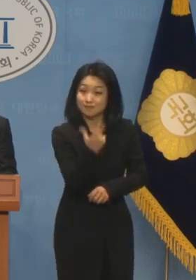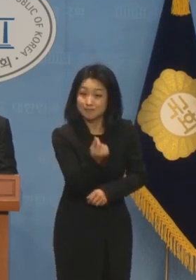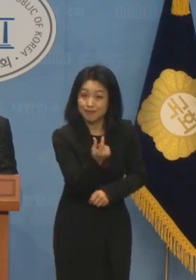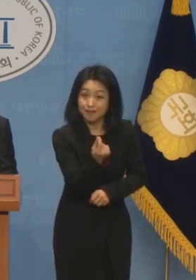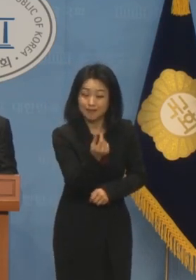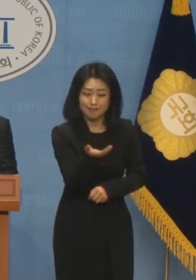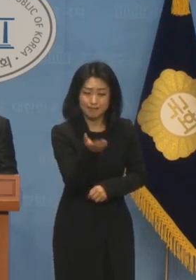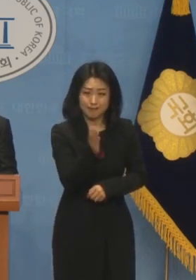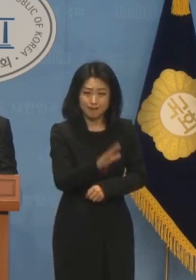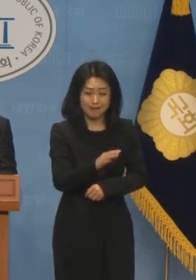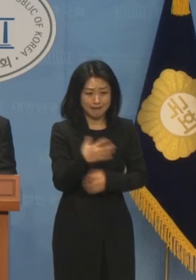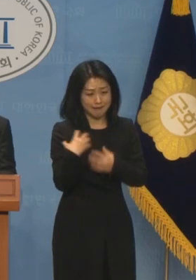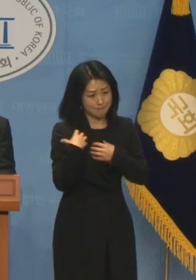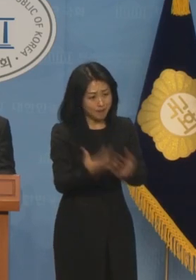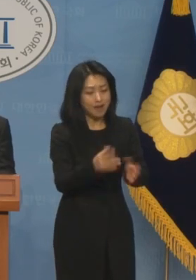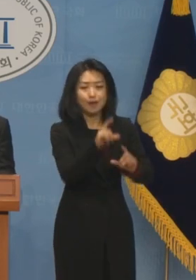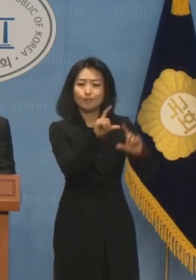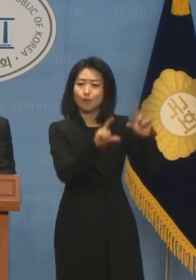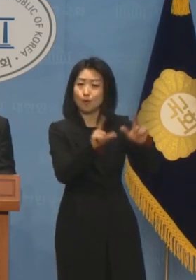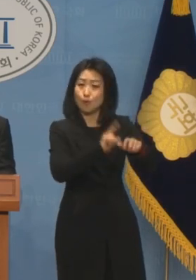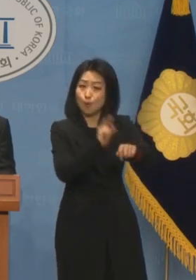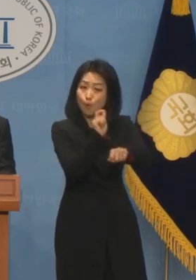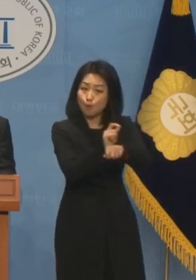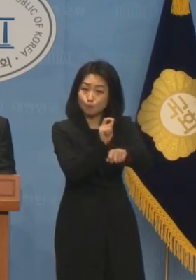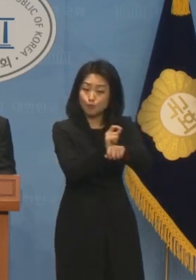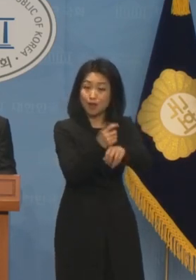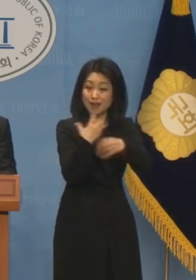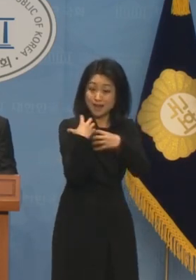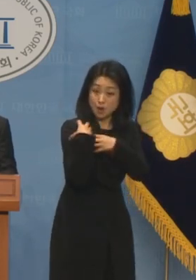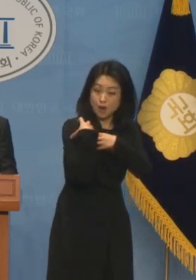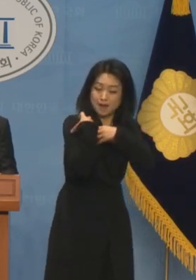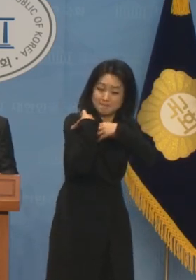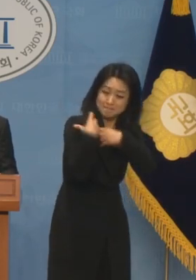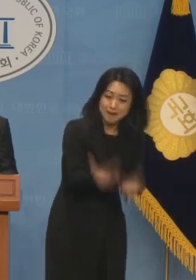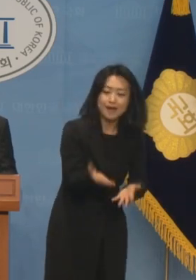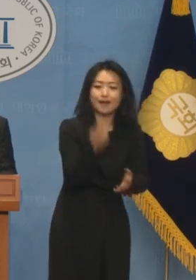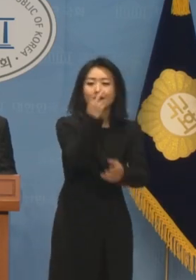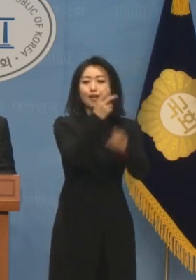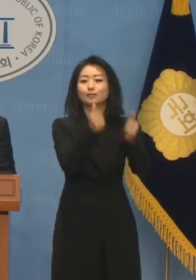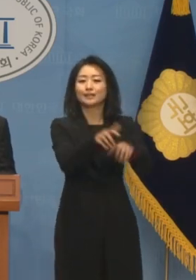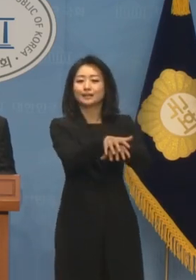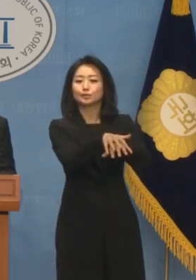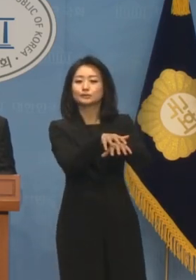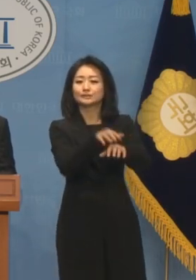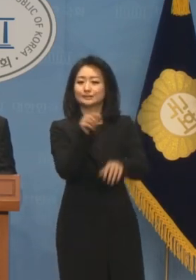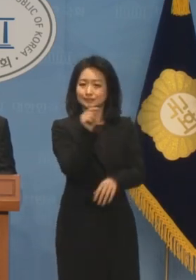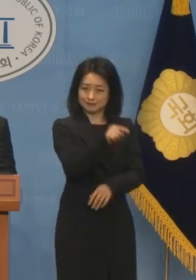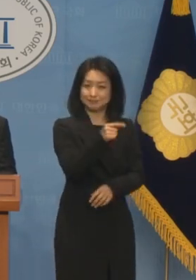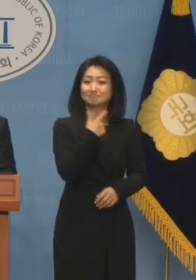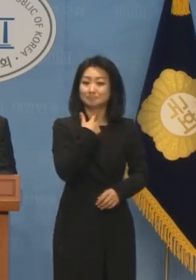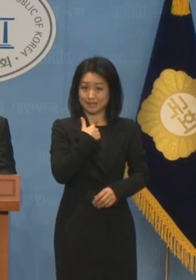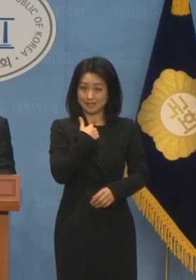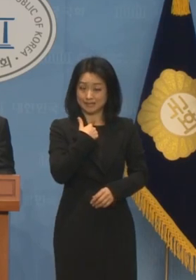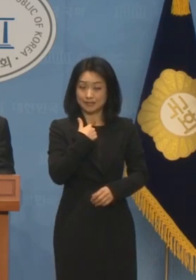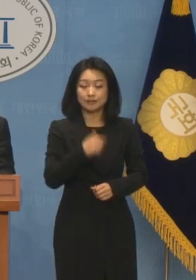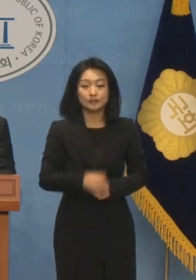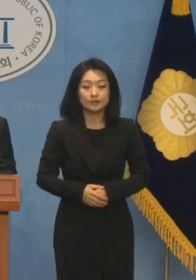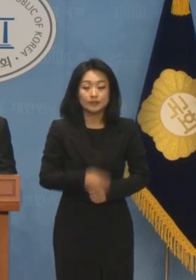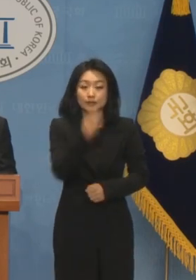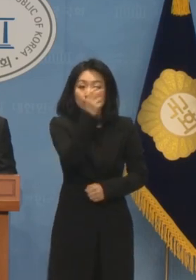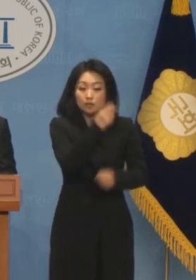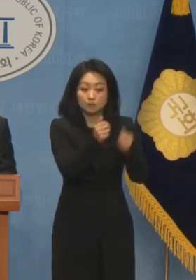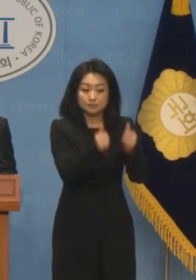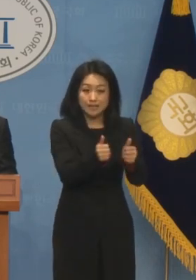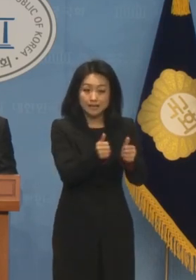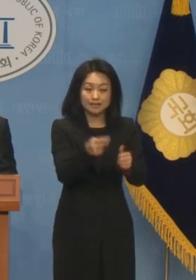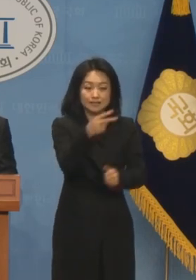대단히 무책임합니다. 공무원의 본분을 내팽개치는 행태입니다. 더욱이